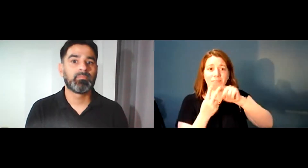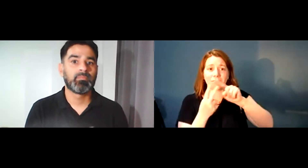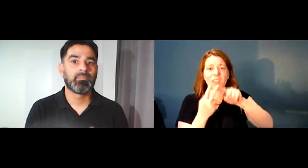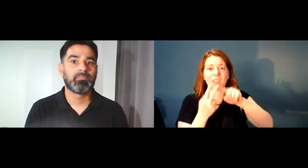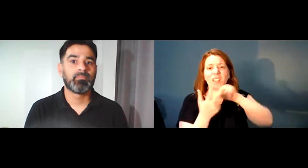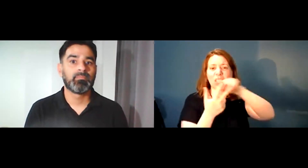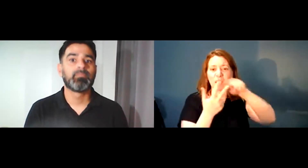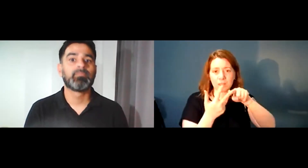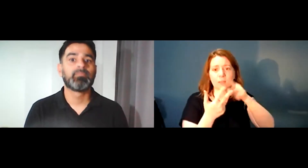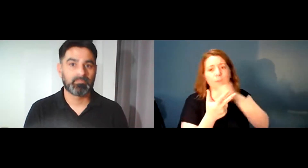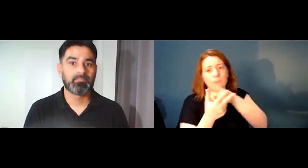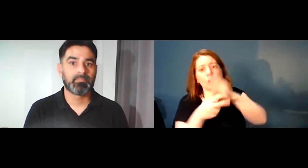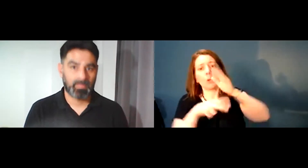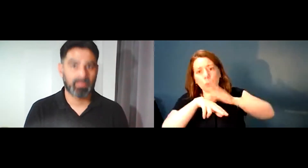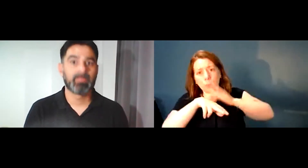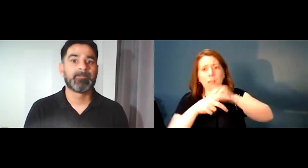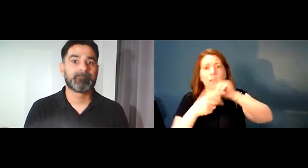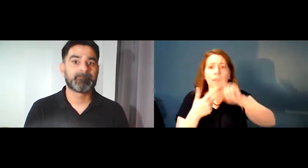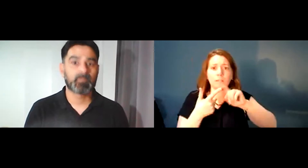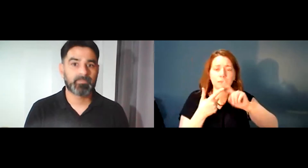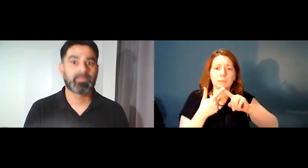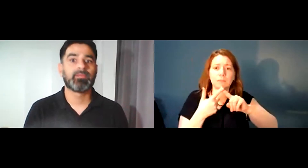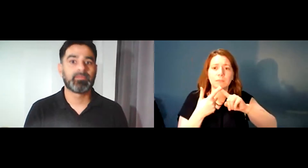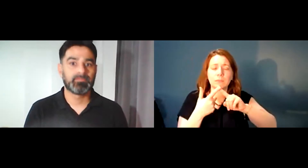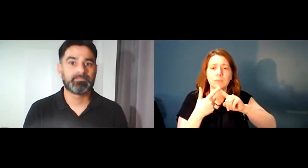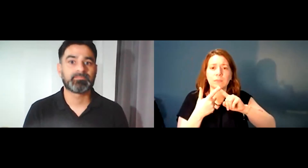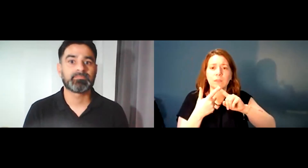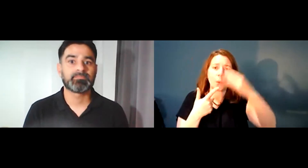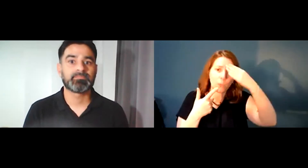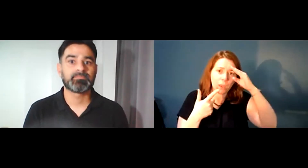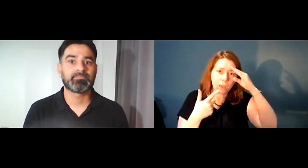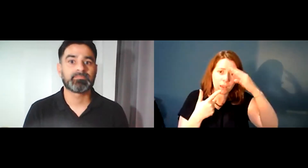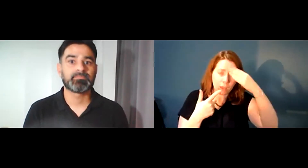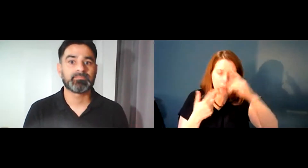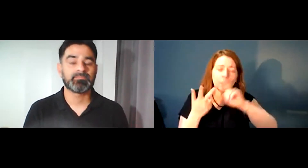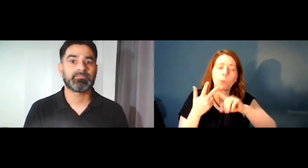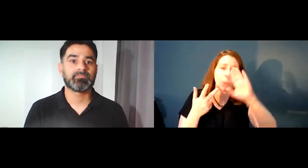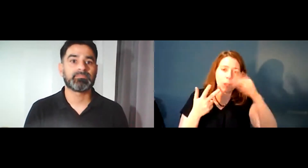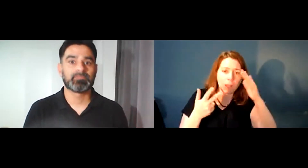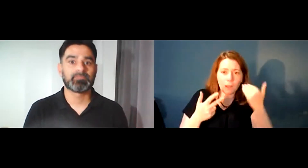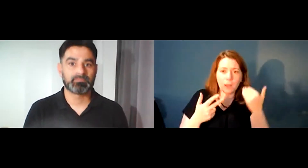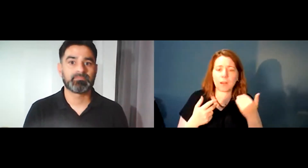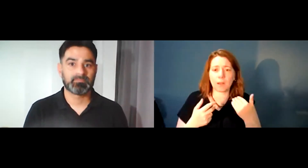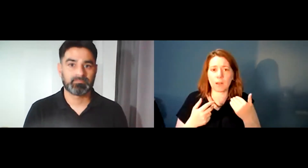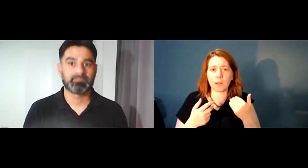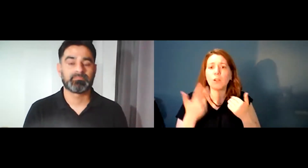retiren, ustedes silencienlo al grupo y listo. Esa es otra. Entonces quedamos todos comunicados y